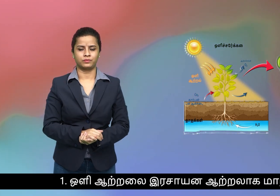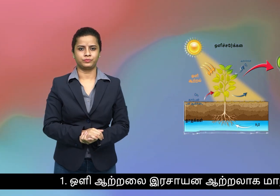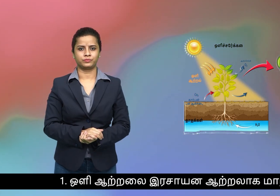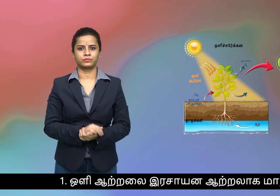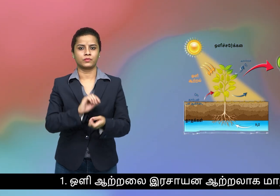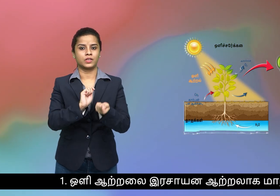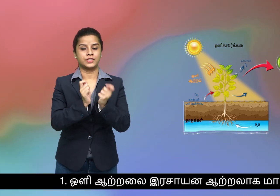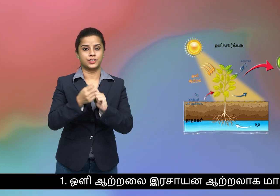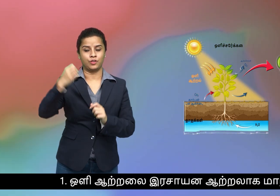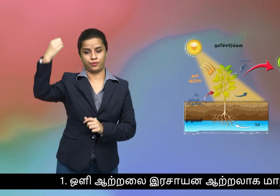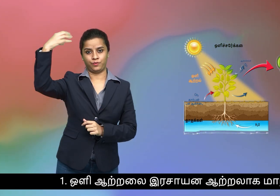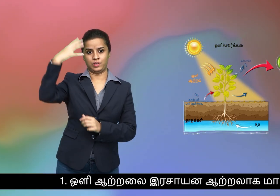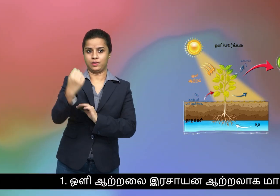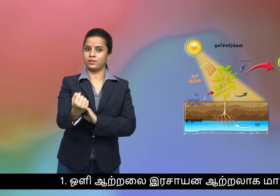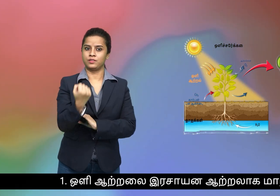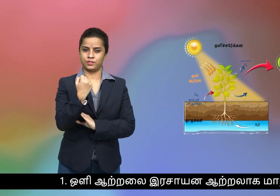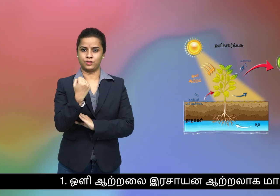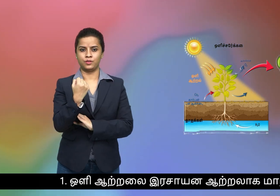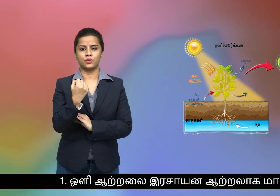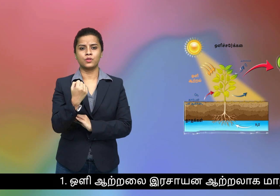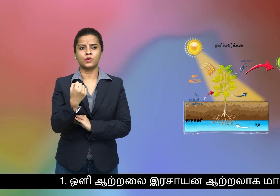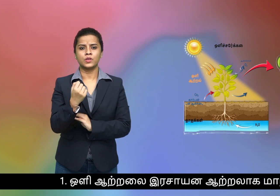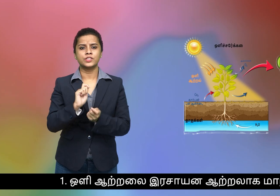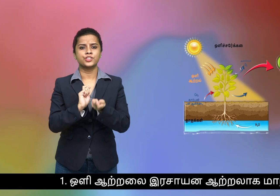ஒளி ஆற்றலை இரசாயன ஆற்றலாக மாற்றுதல்,